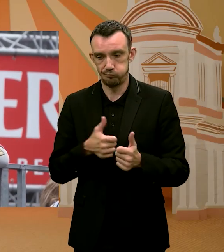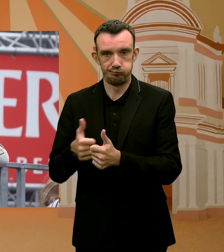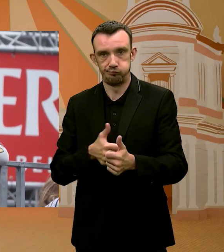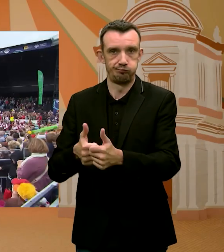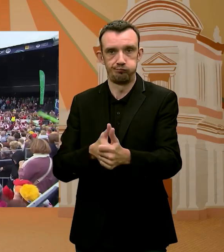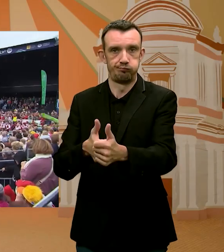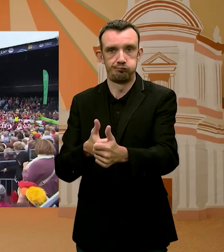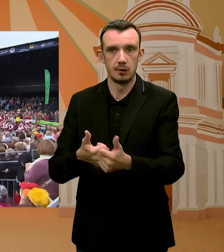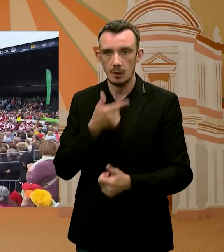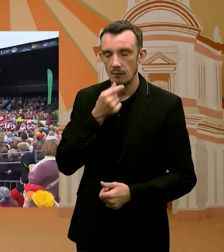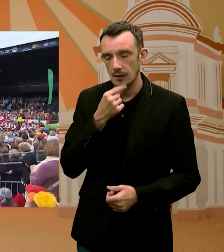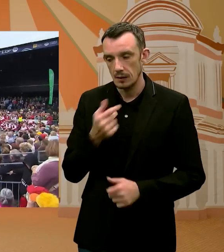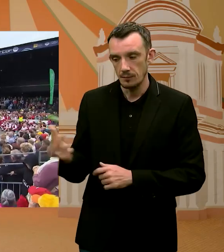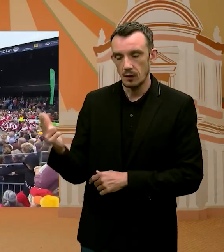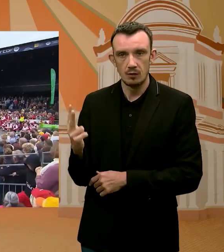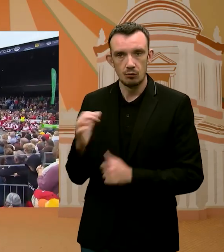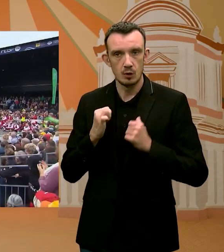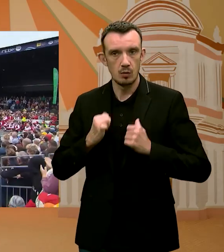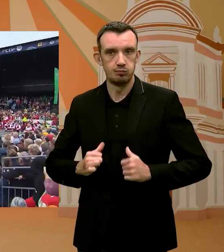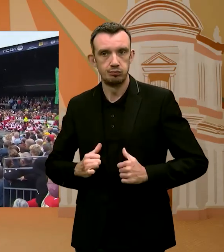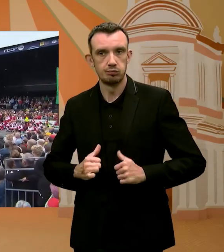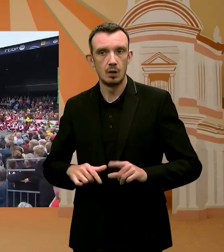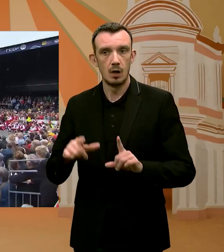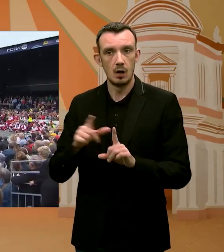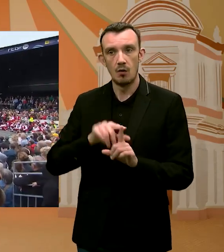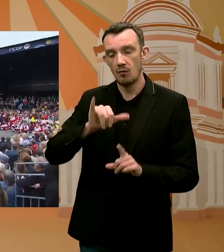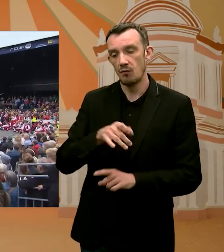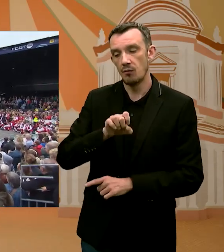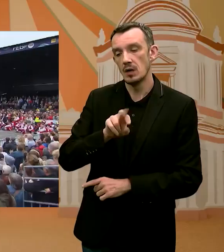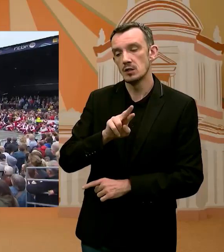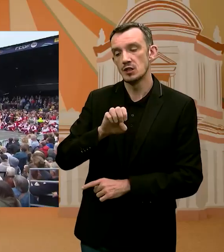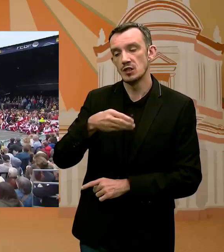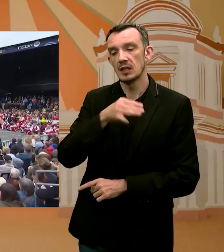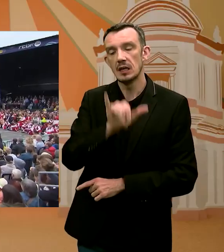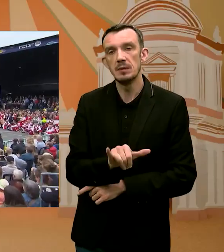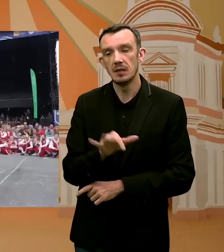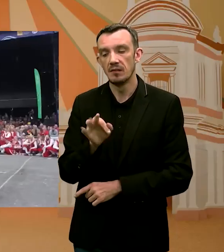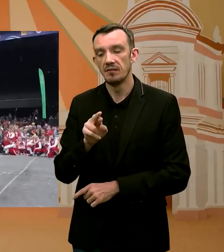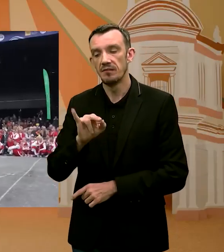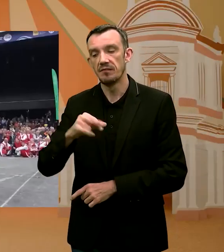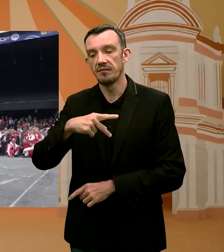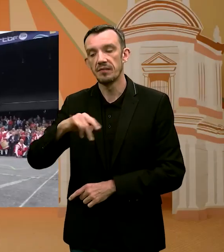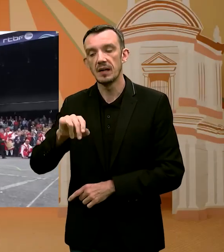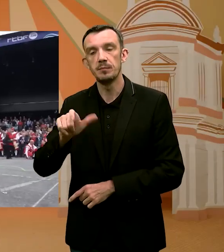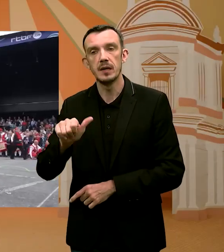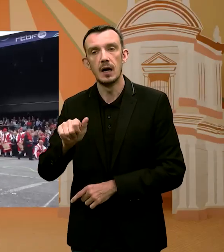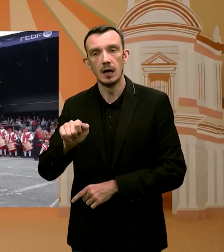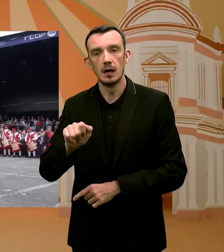Il y a Jérémy Fripia, voilà, qui va à l'assaut là. Jérémy Fripia qui a eu les chasses d'or en 2018. Oui. Il l'a déjà eu. Il l'a déjà eu et